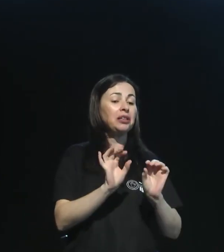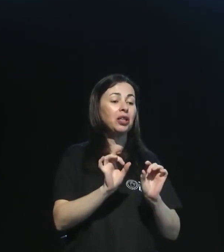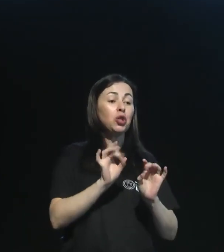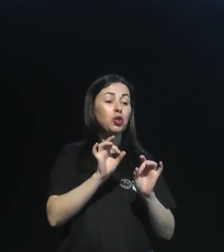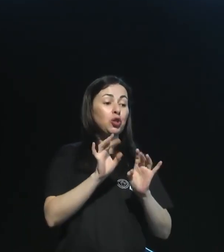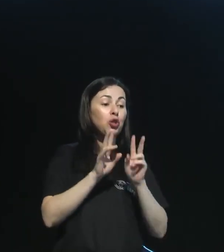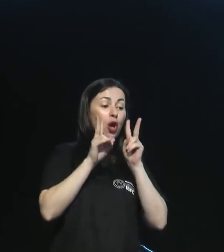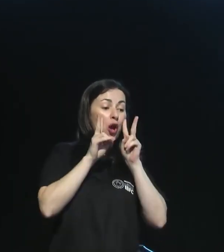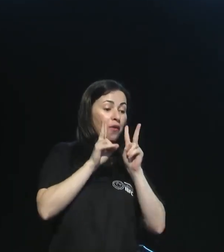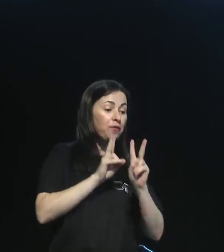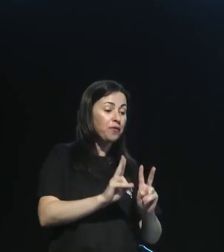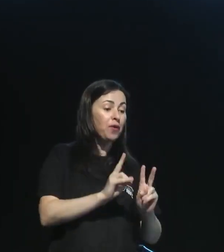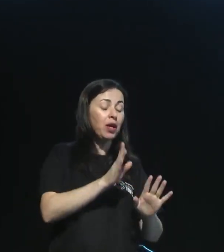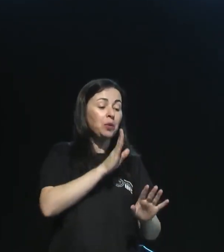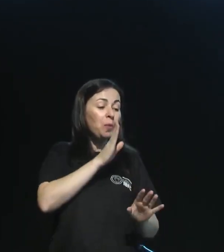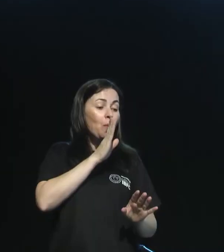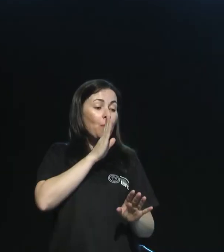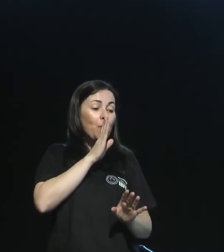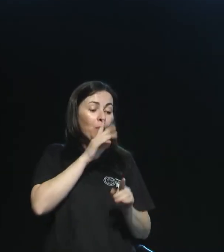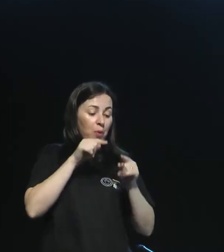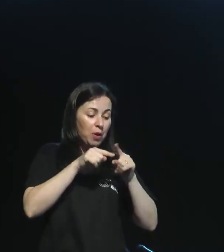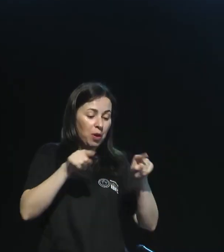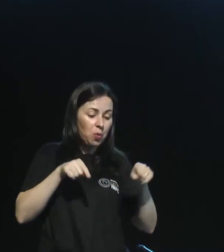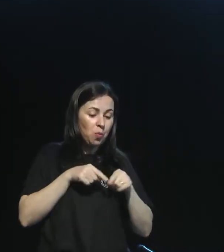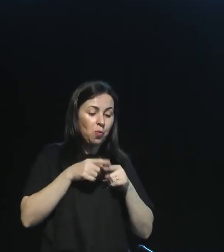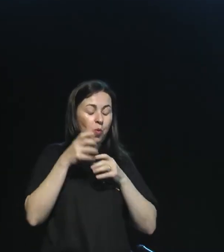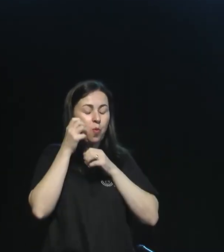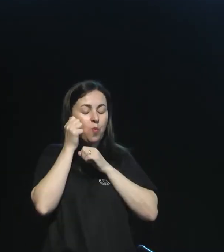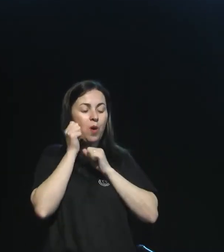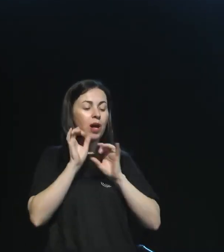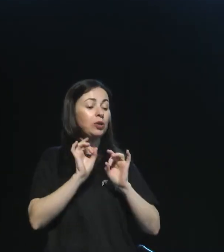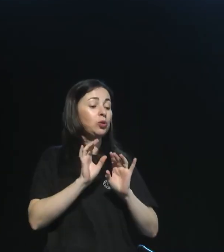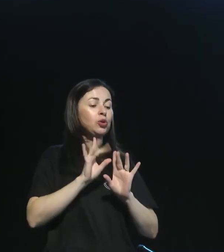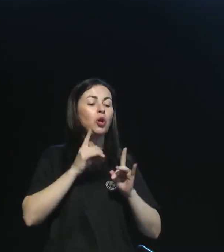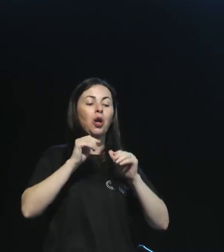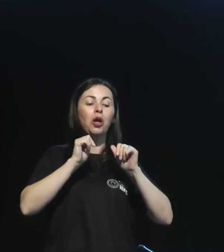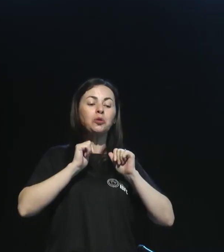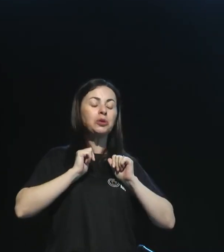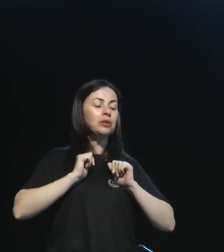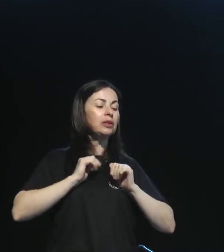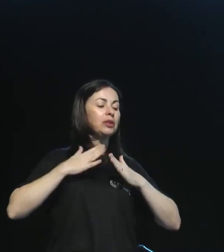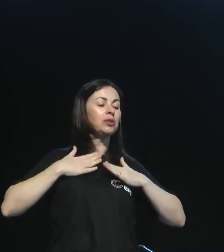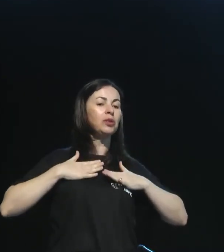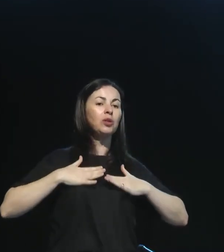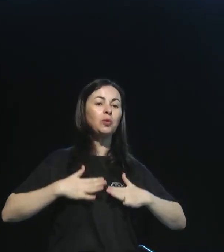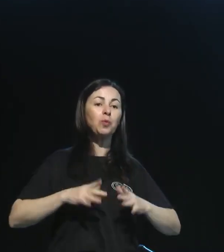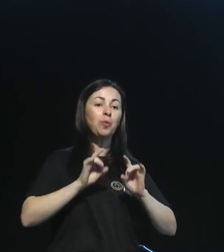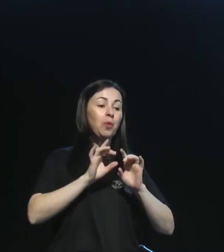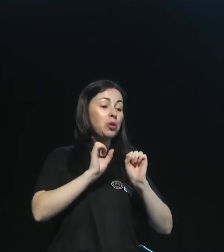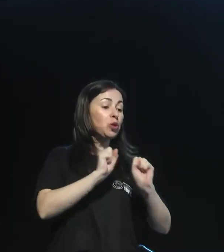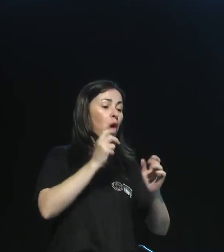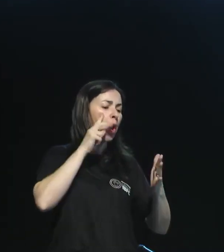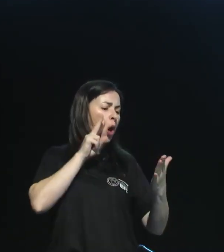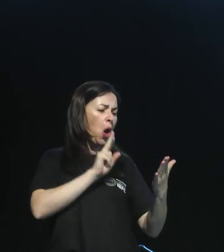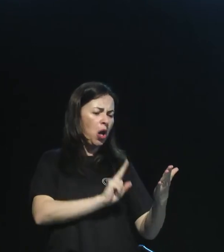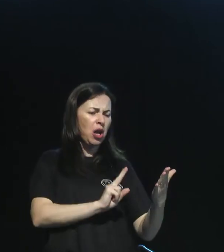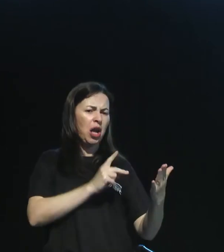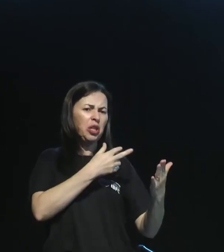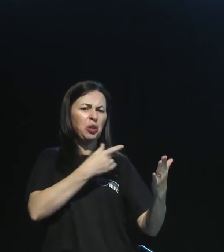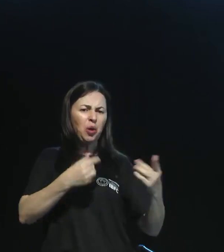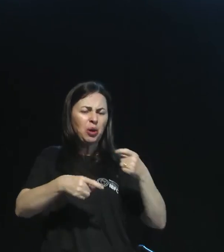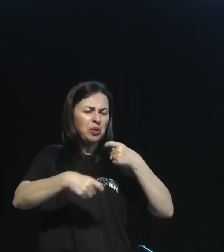aqui no meu silêncio, do meu quarto, no meu tranquilo, vivendo a minha vida. É um pouco de pornografia, não tem mal